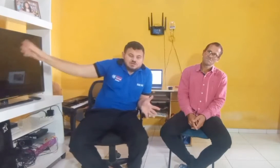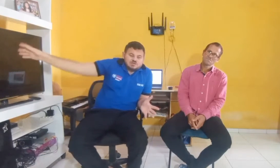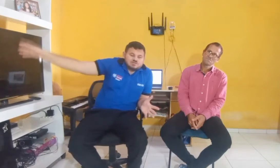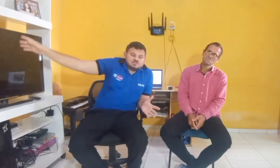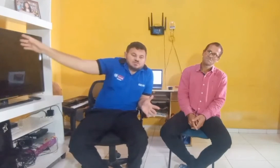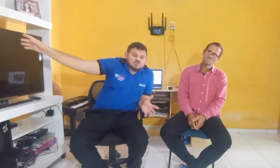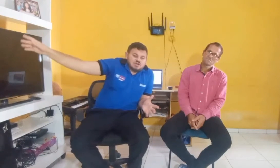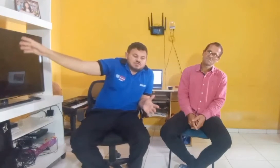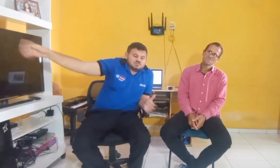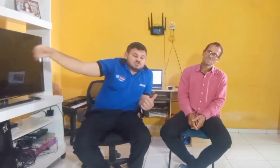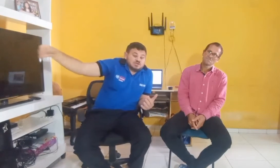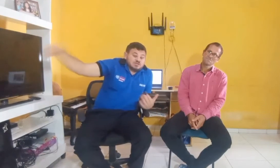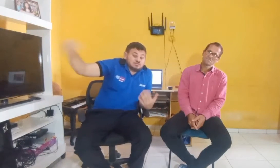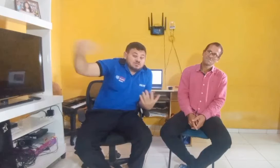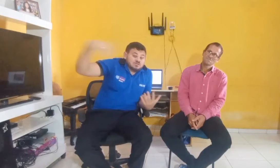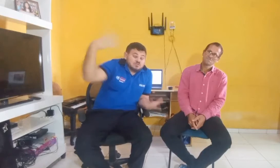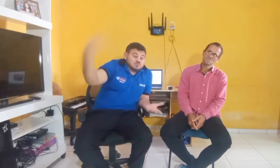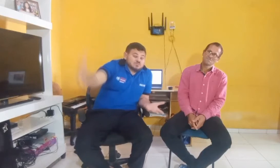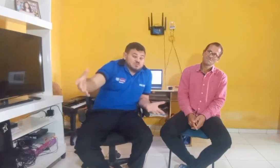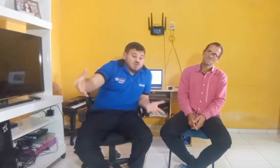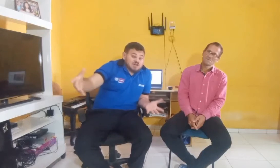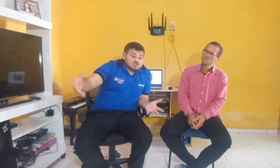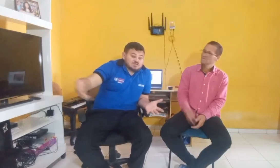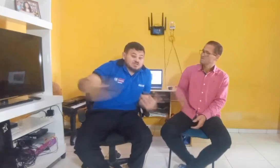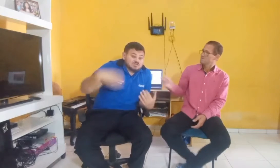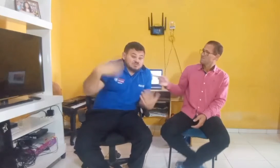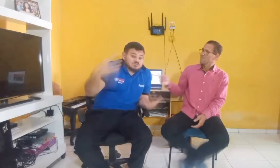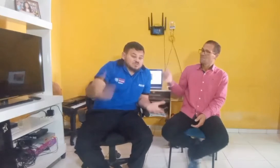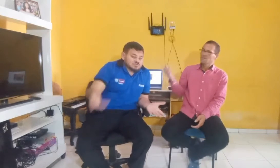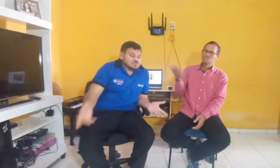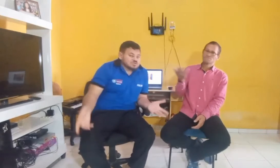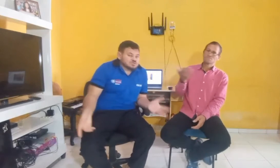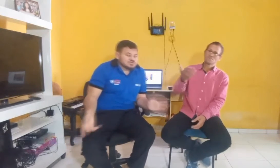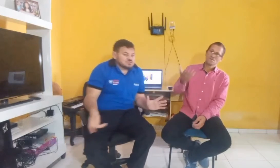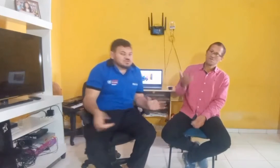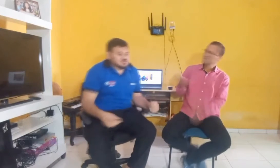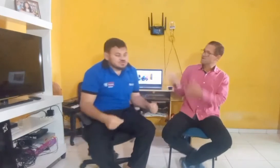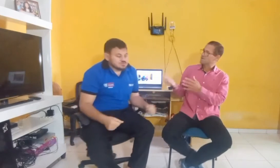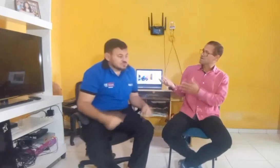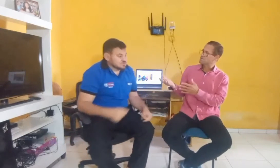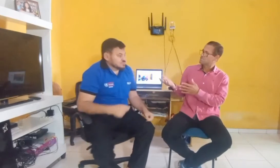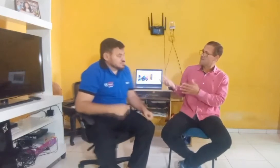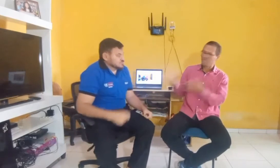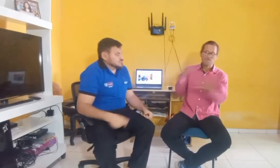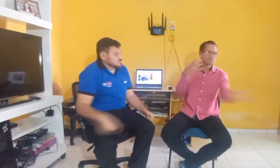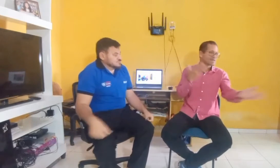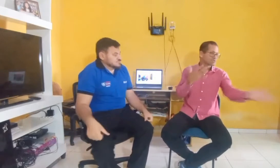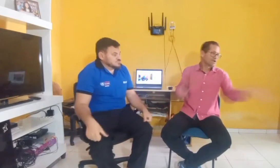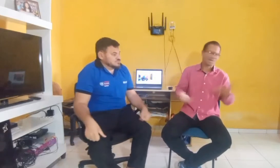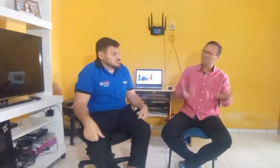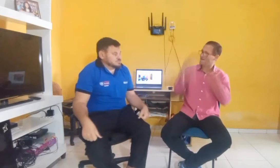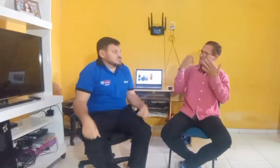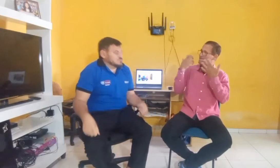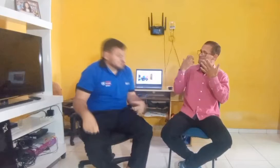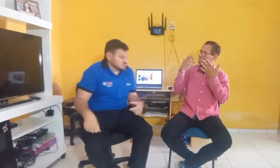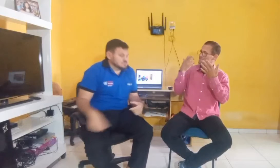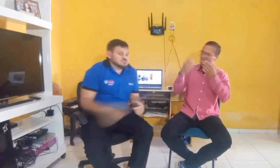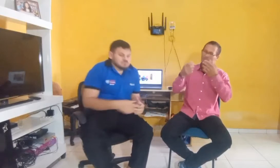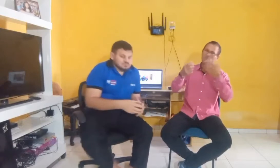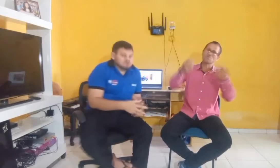esses contatos externos com áreas de risco, com pessoas de risco. Onde eu ando é 24 horas de máscara. Eu fico